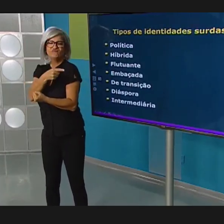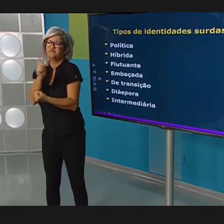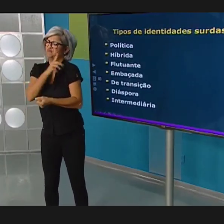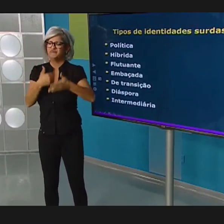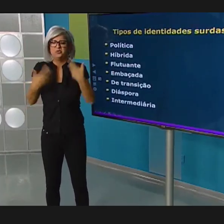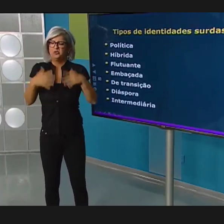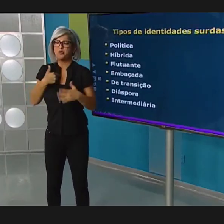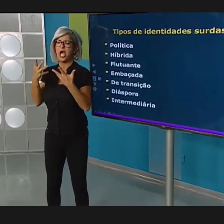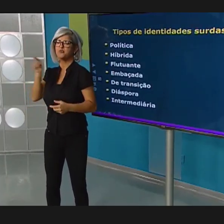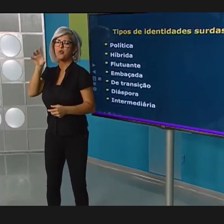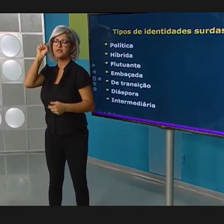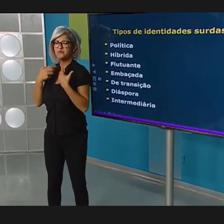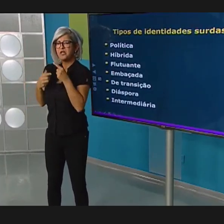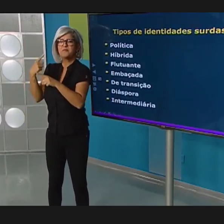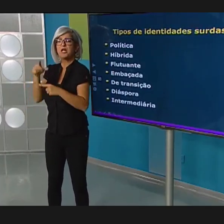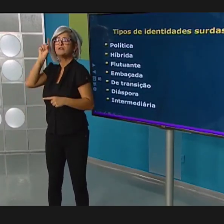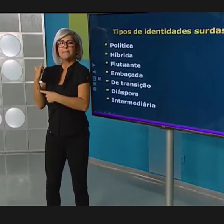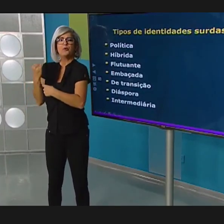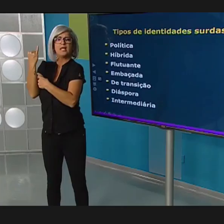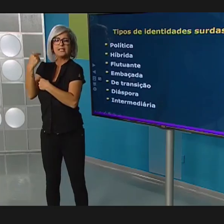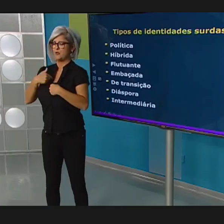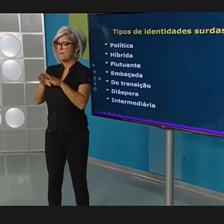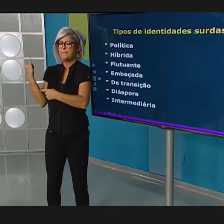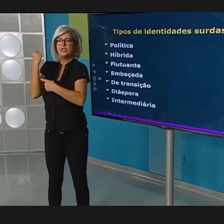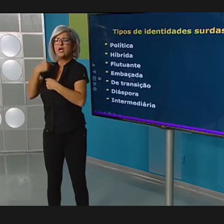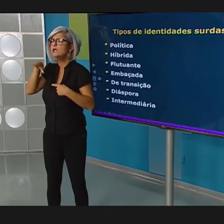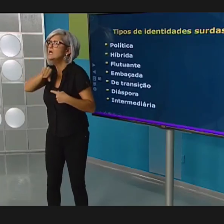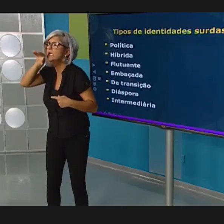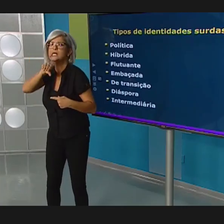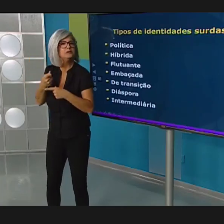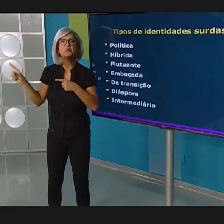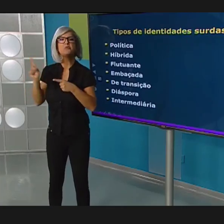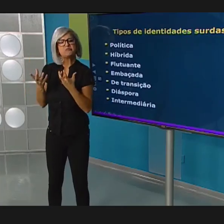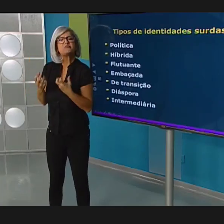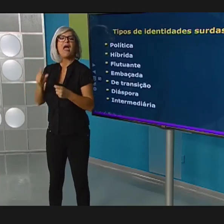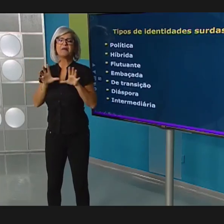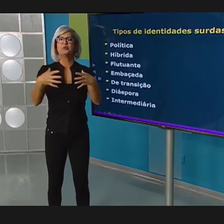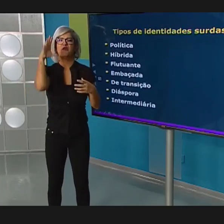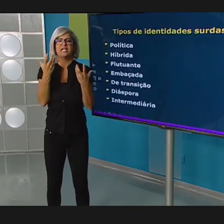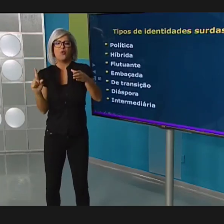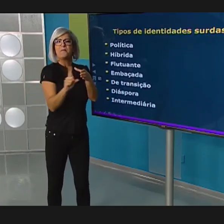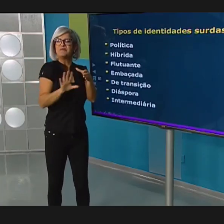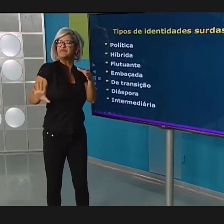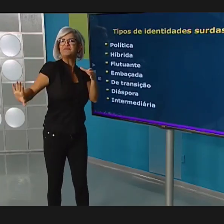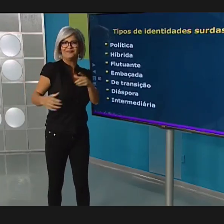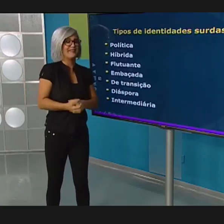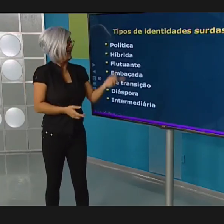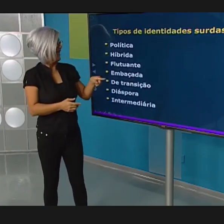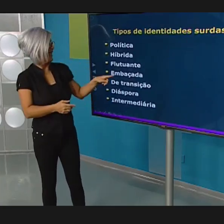daquele sujeito surdo que não quer se comunicar em língua de sinais, ele acha que a sua audição ou ser ouvinte é importante, por mais que ele apresente dificuldade, convive então